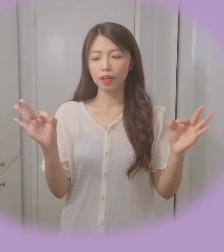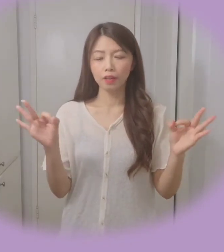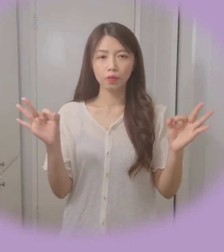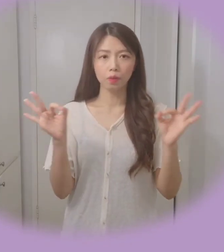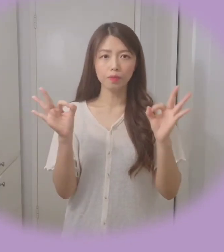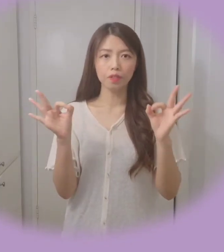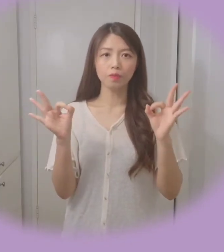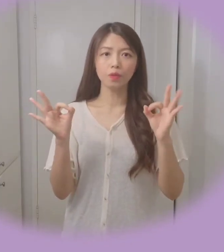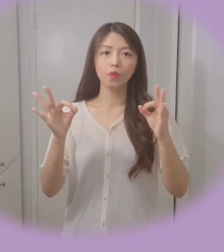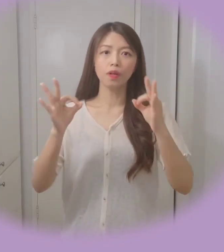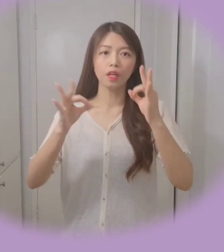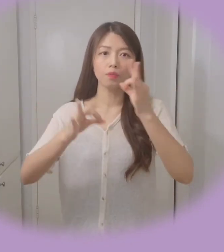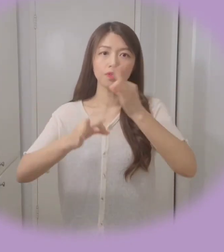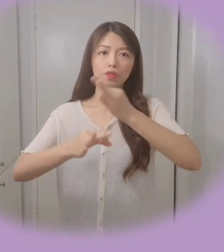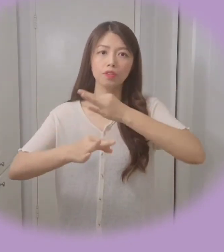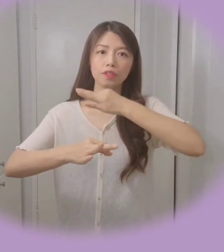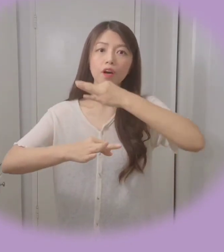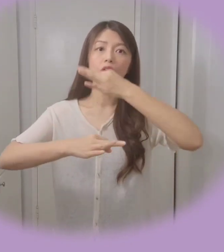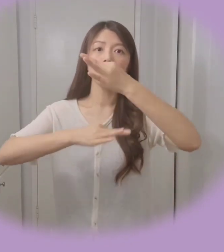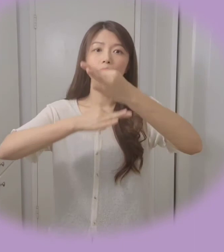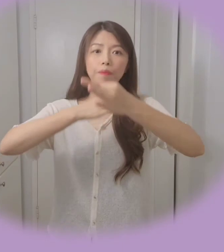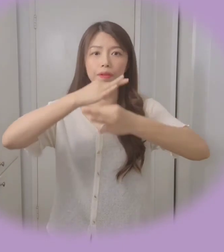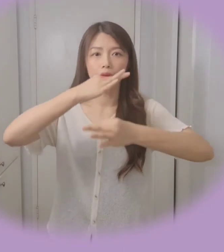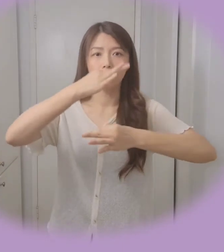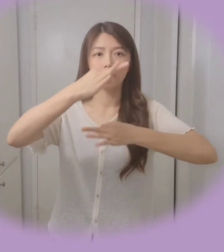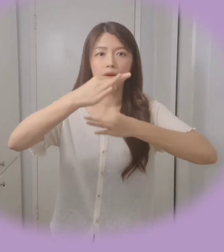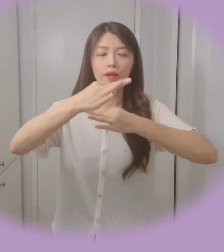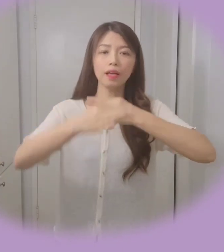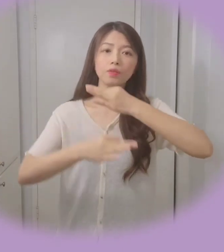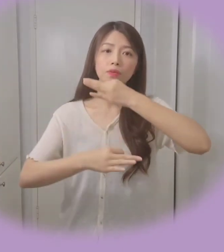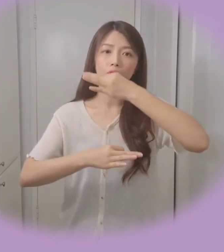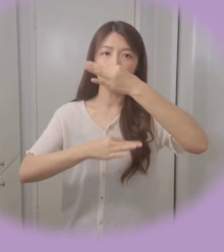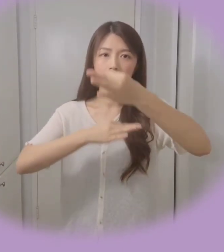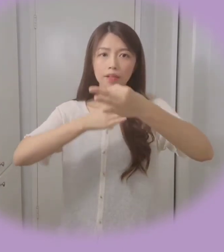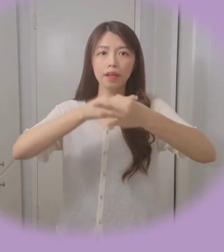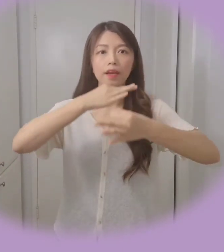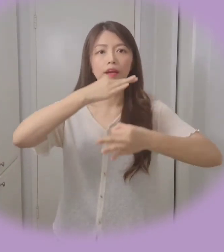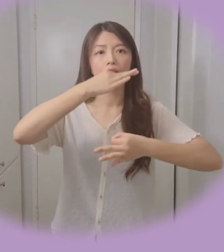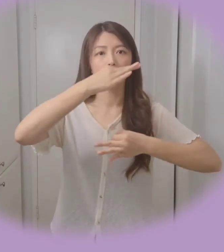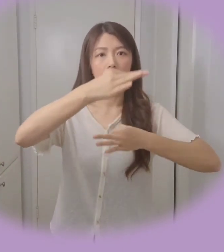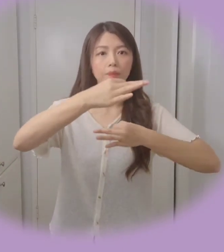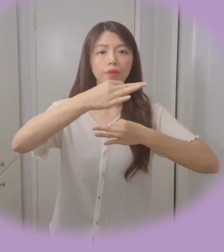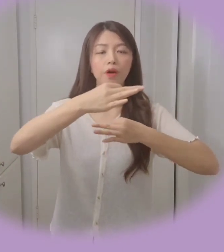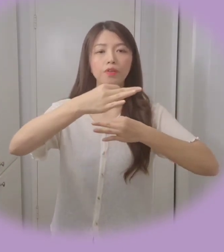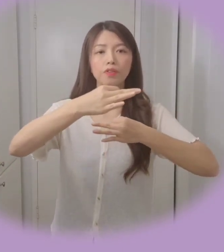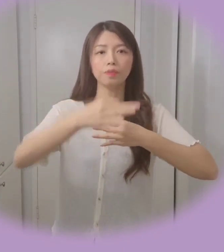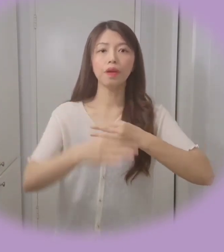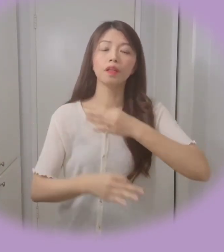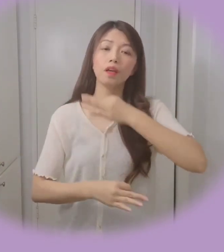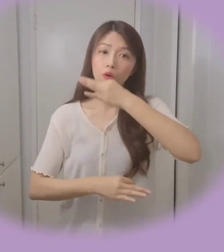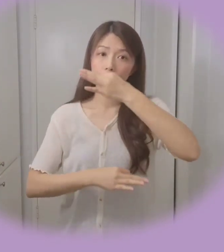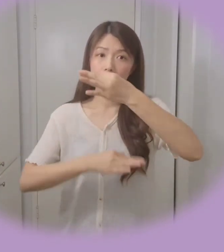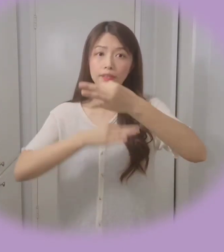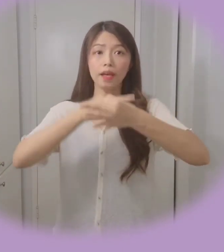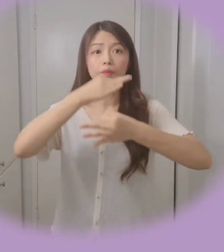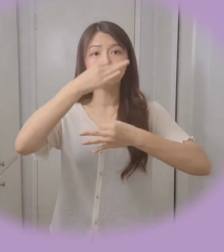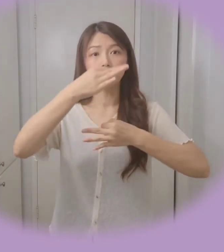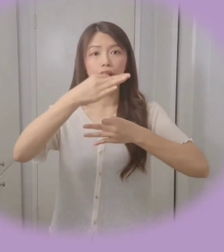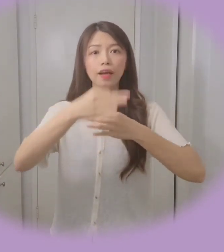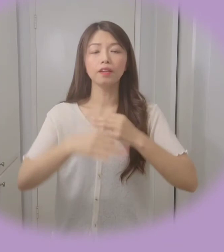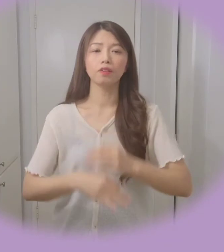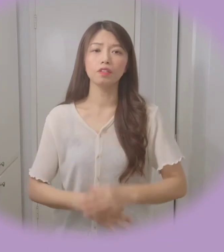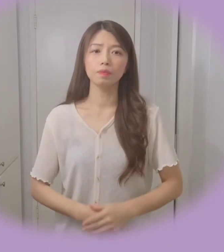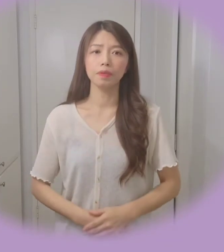수어는요. 양손 엄지검지 동그랗게 붙여주셔서 입 앞에서 한 손씩 엇갈리게 이렇게 앞으로 나와주시면